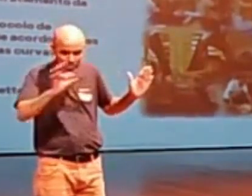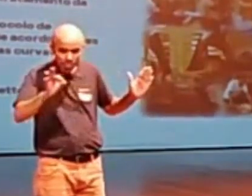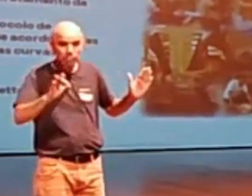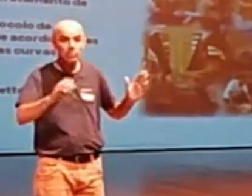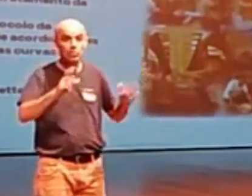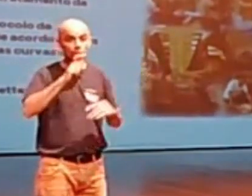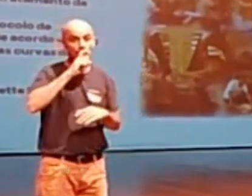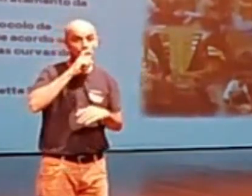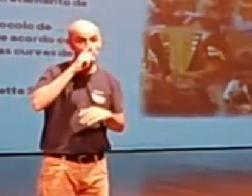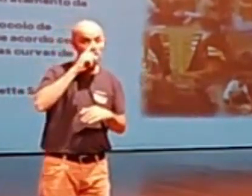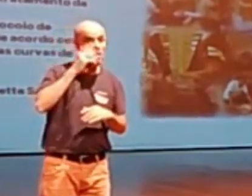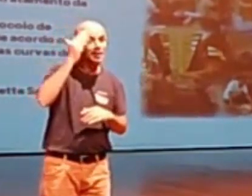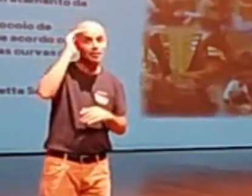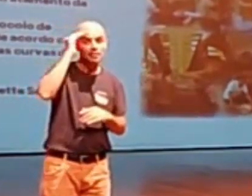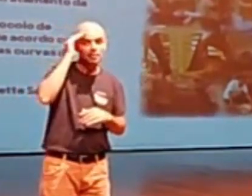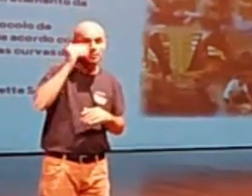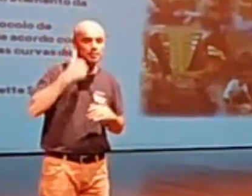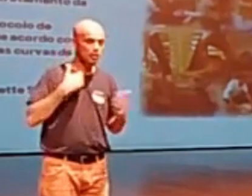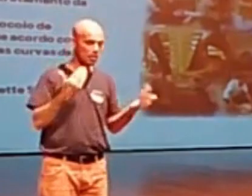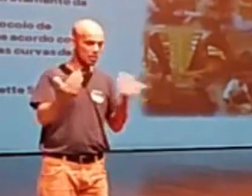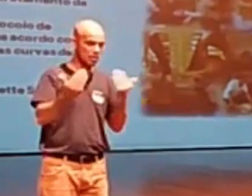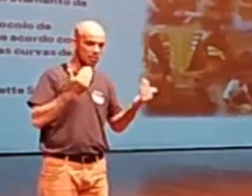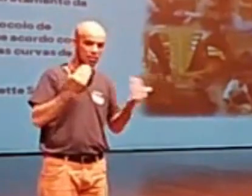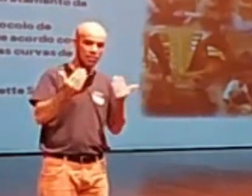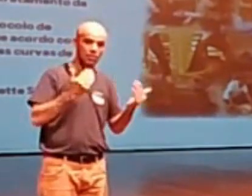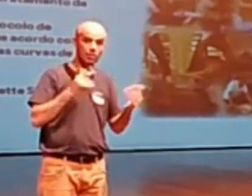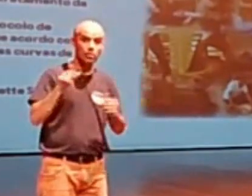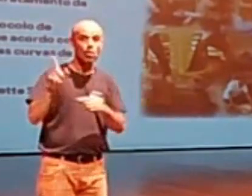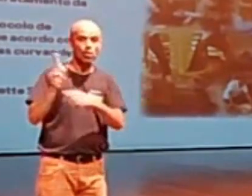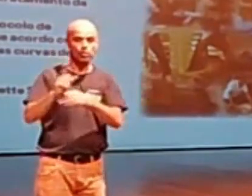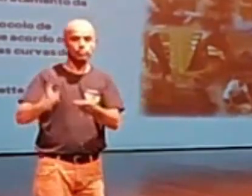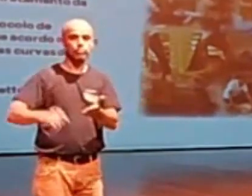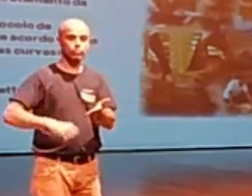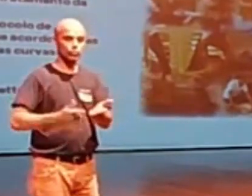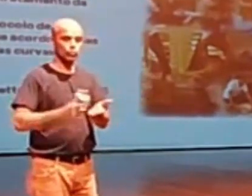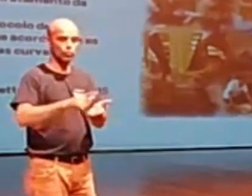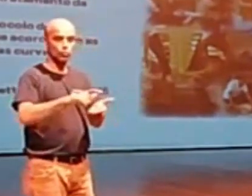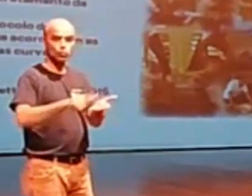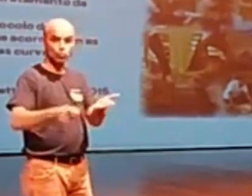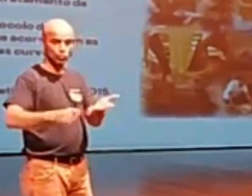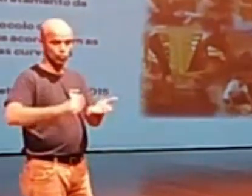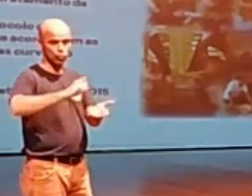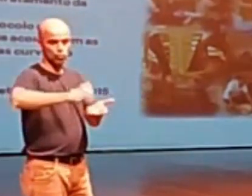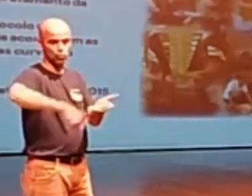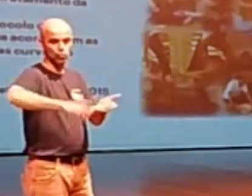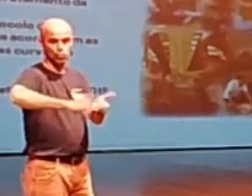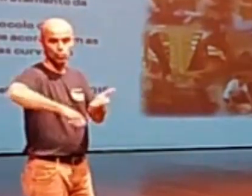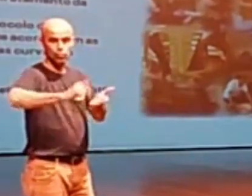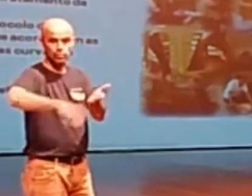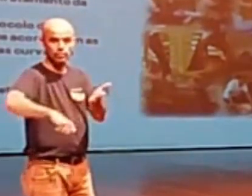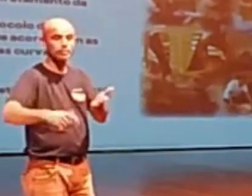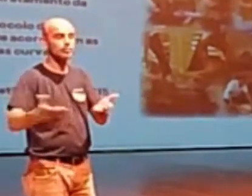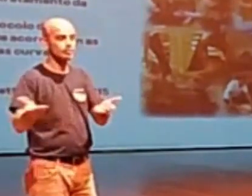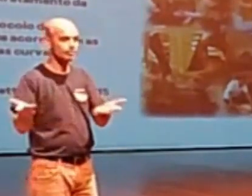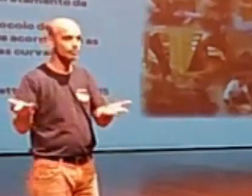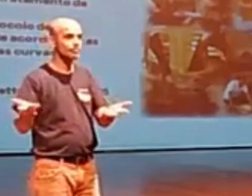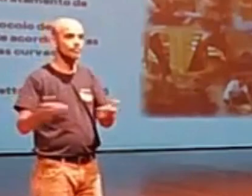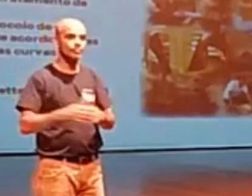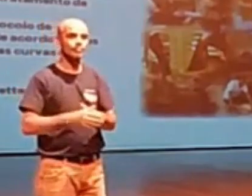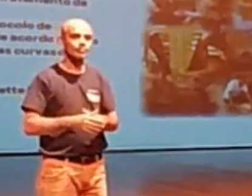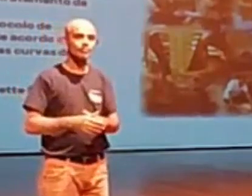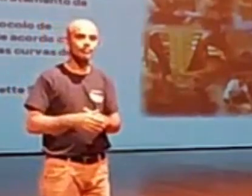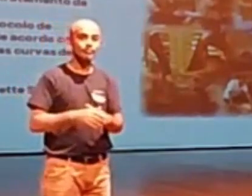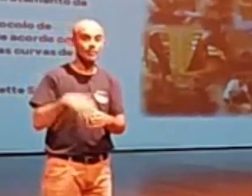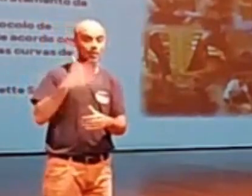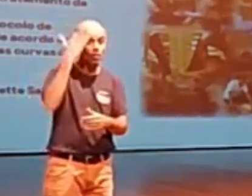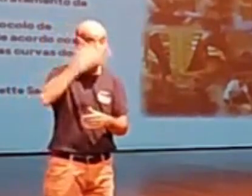está comparando uma técnica ou outra, quando você faz, um pai ou uma mãe assinar, olha, meu filho vai ficar aqui, meu filho vai ficar aqui, vai